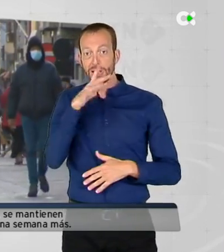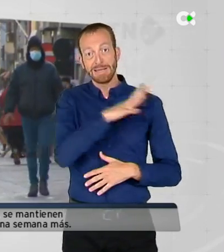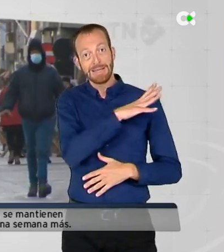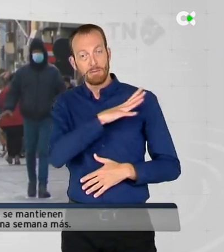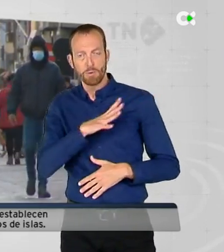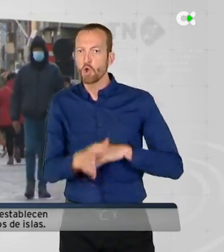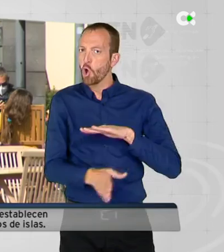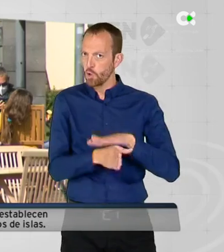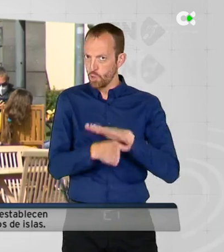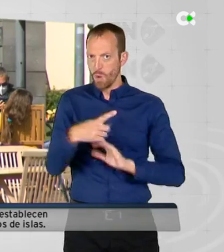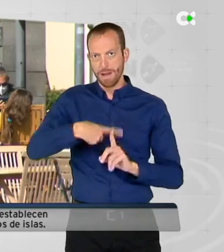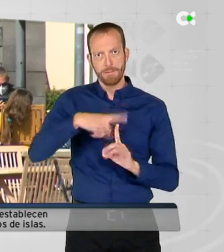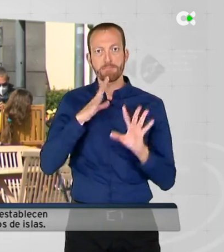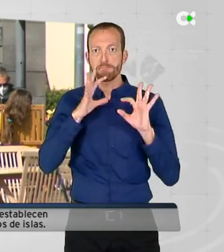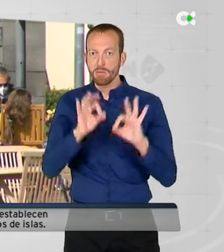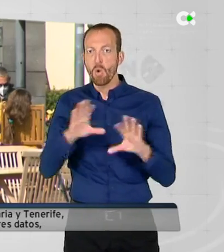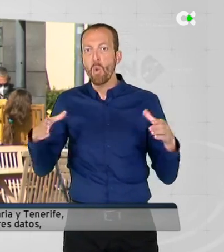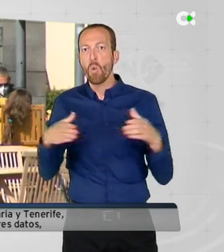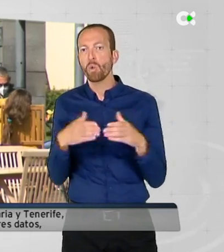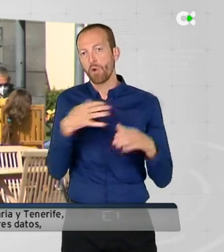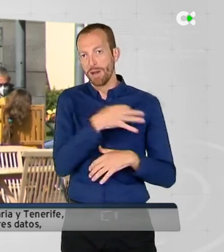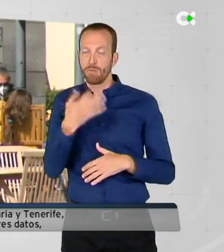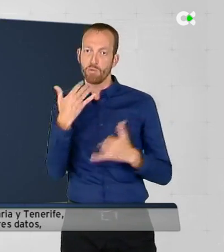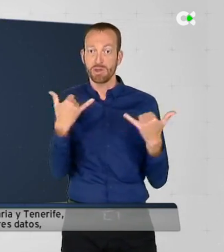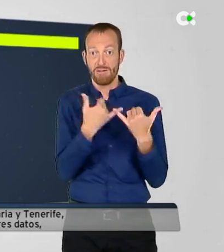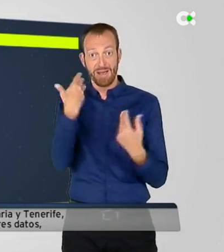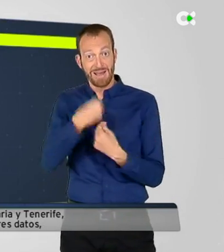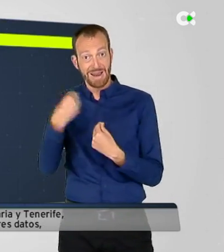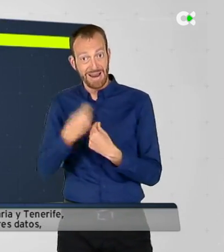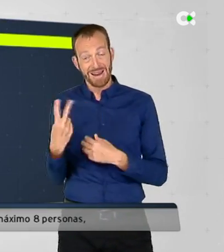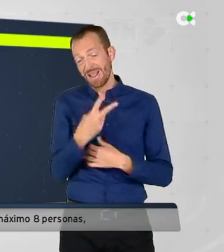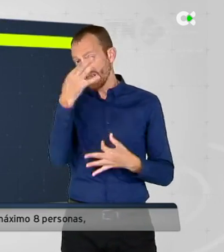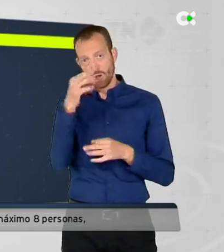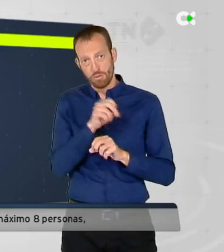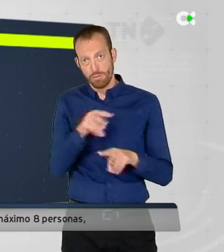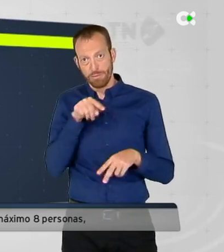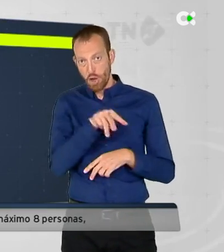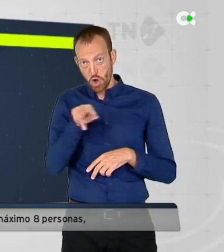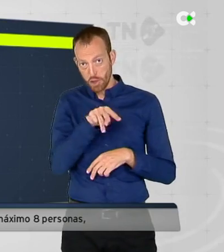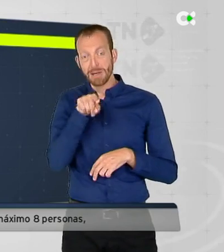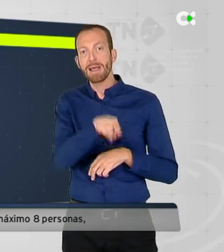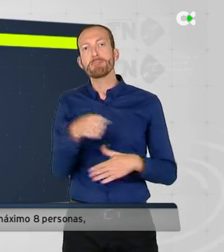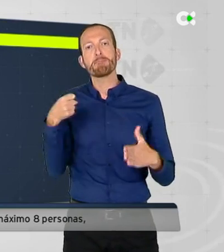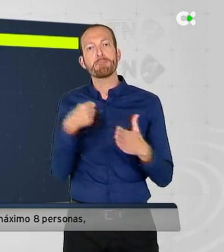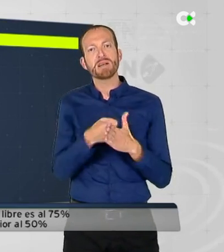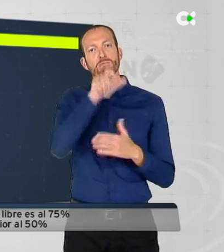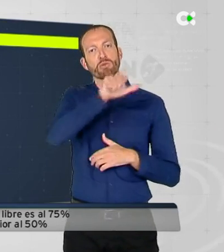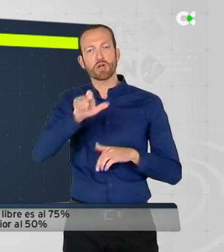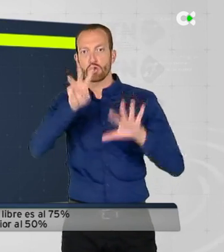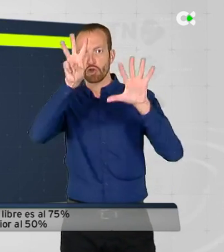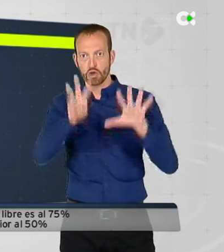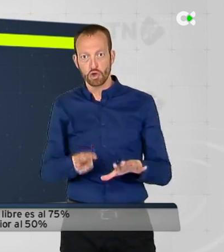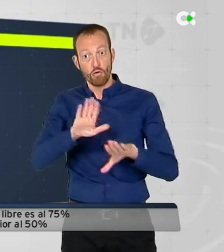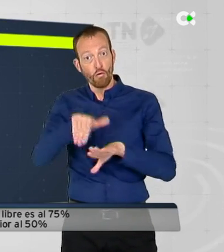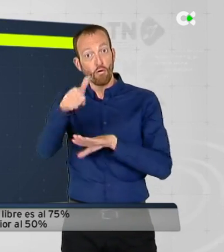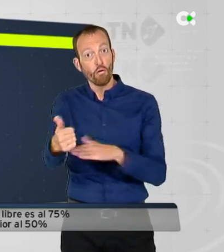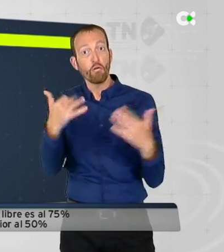semana más. Ahora se establecen por grupos de islas. En Gran Canaria y Tenerife, con peores datos, se podrán reunir máximo ocho personas, el aforo